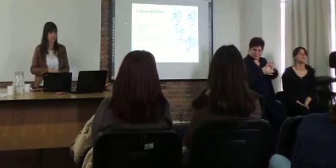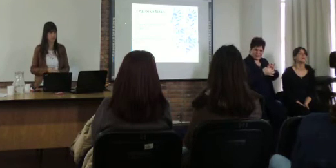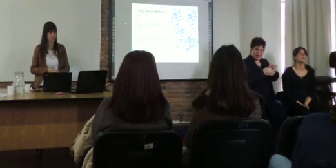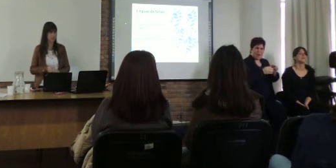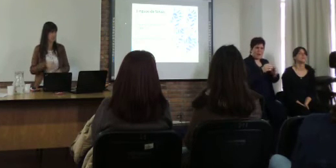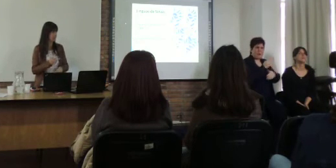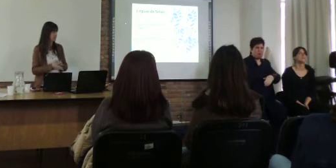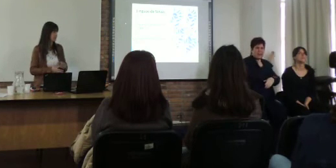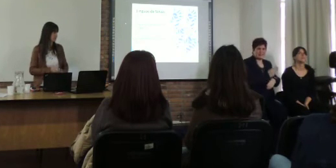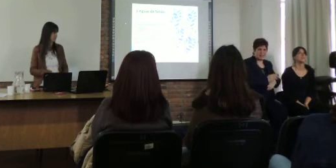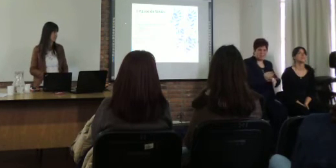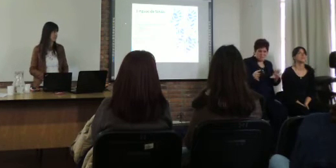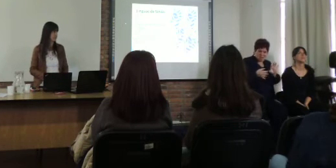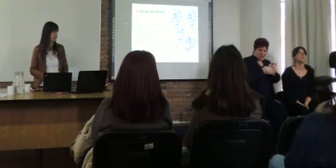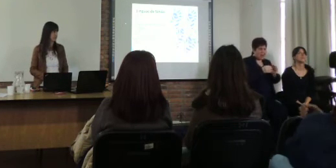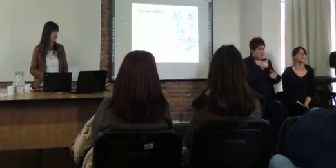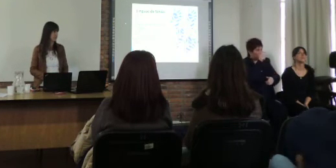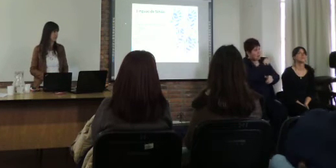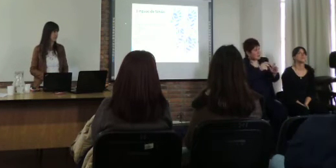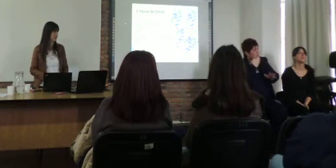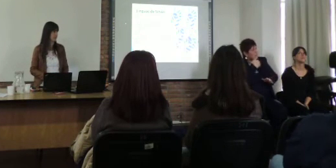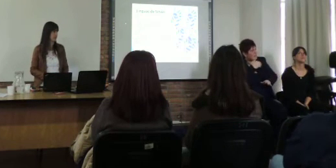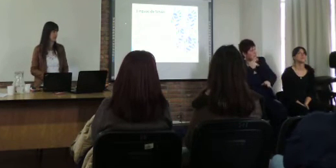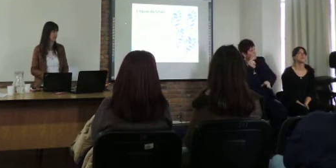fronteira, que é assim.